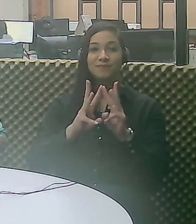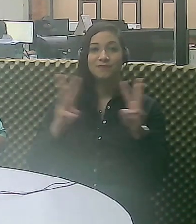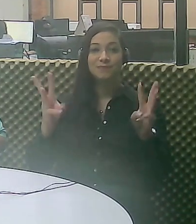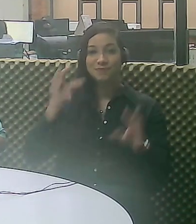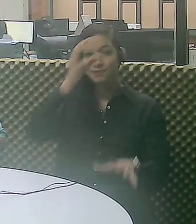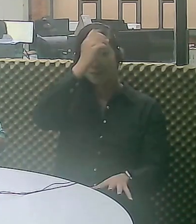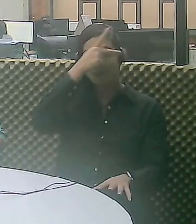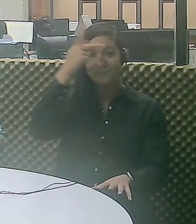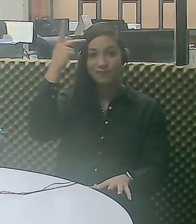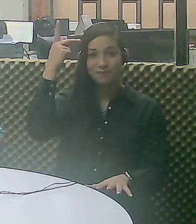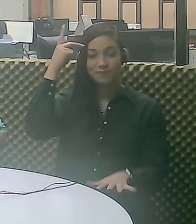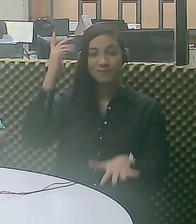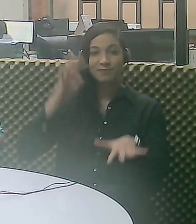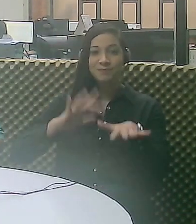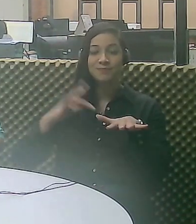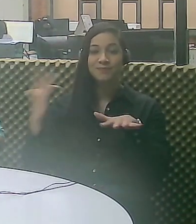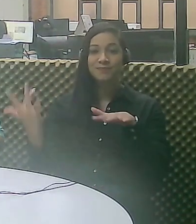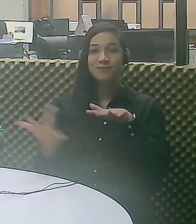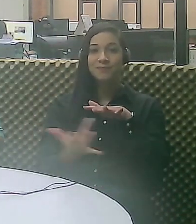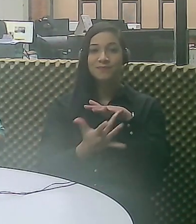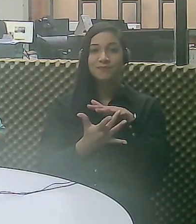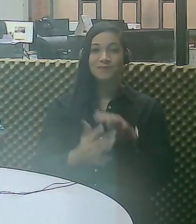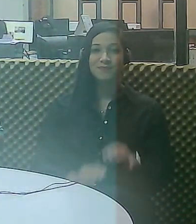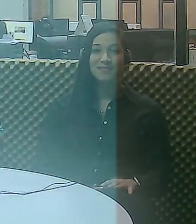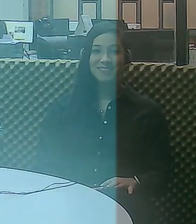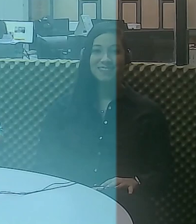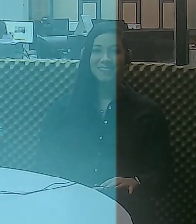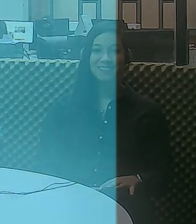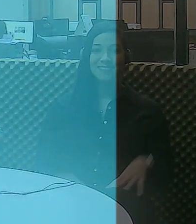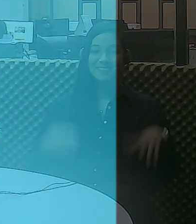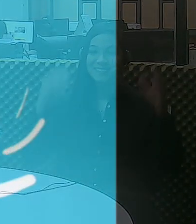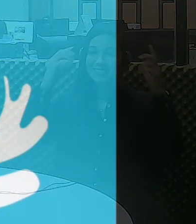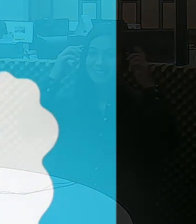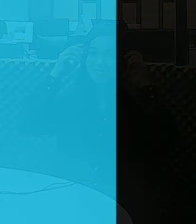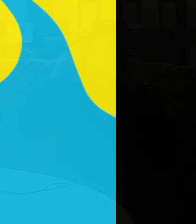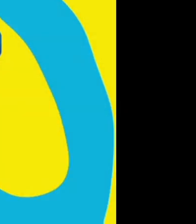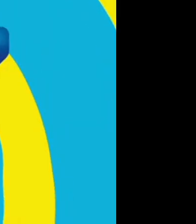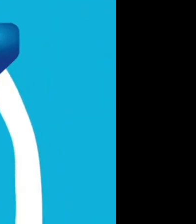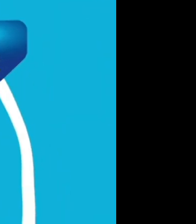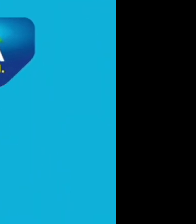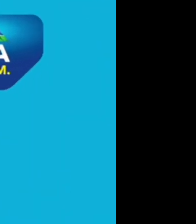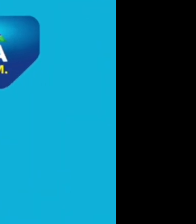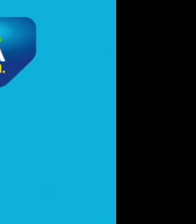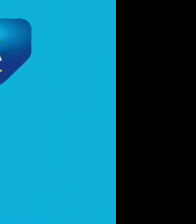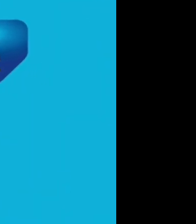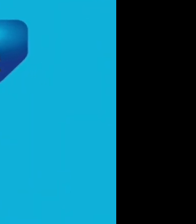Continue conosco no portal da Prefeitura e nas redes sociais.